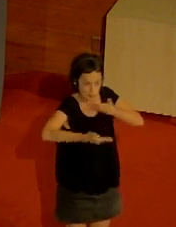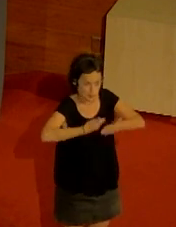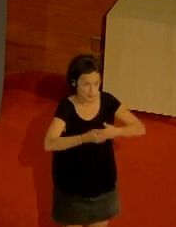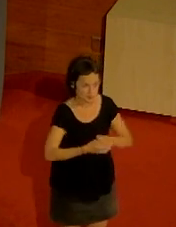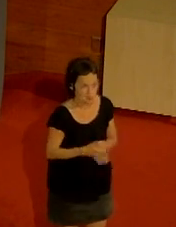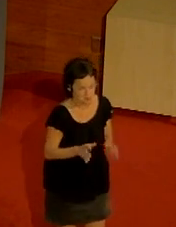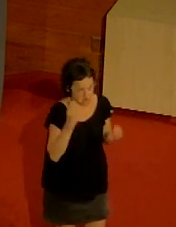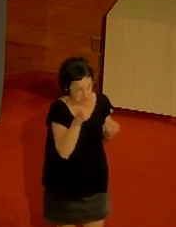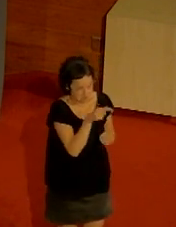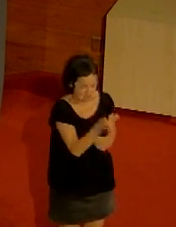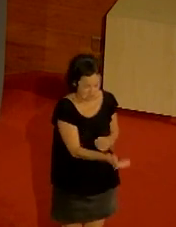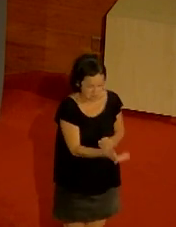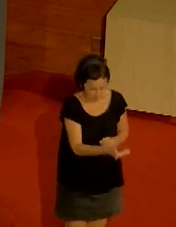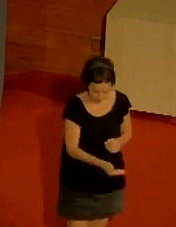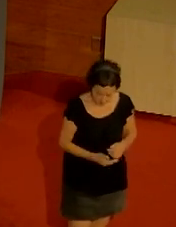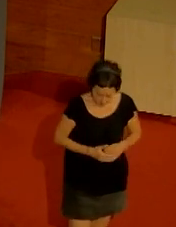es importante.